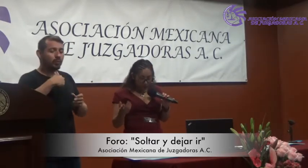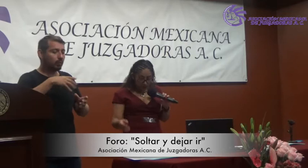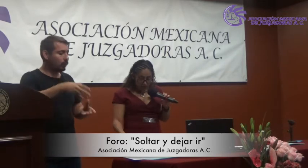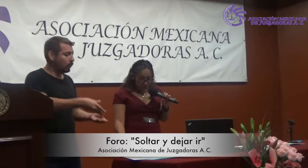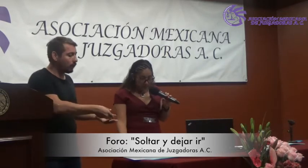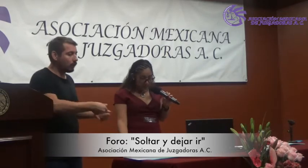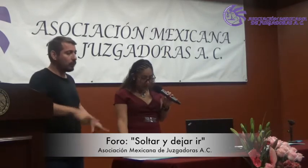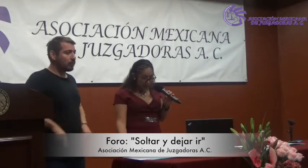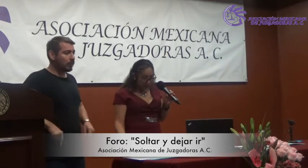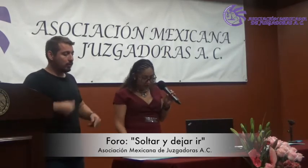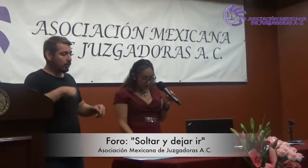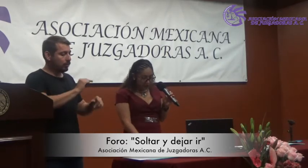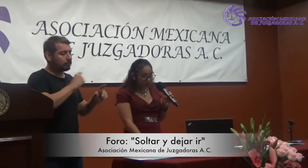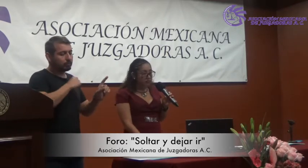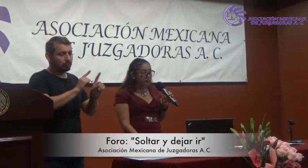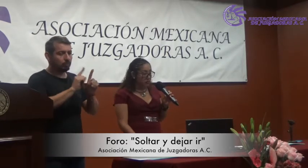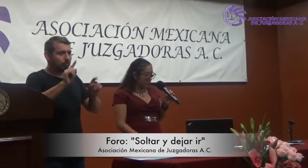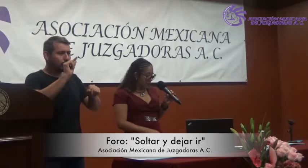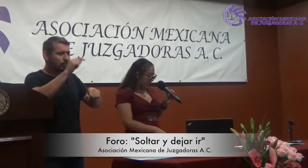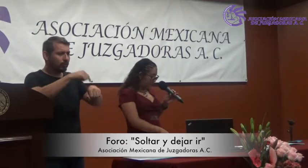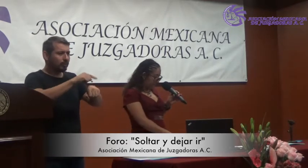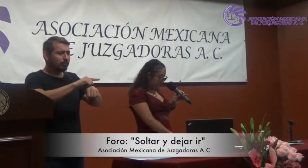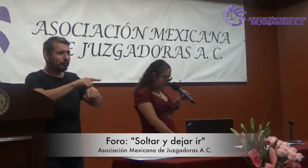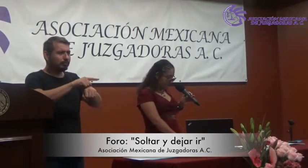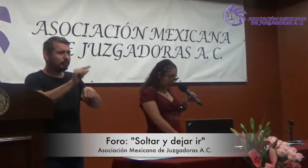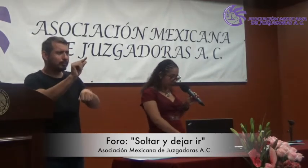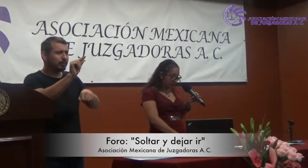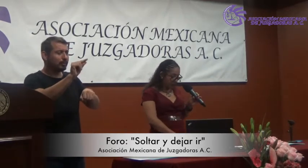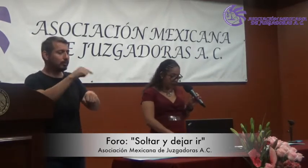desde los primeros meses de la vida.